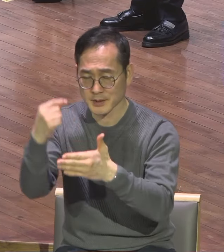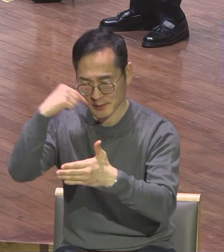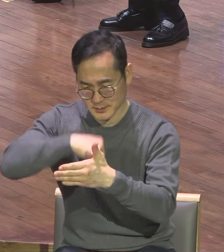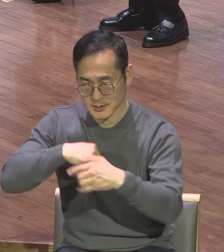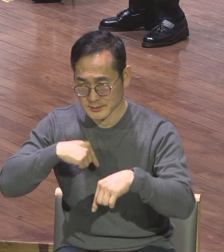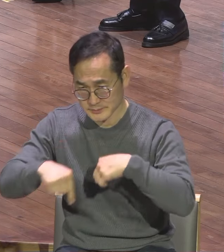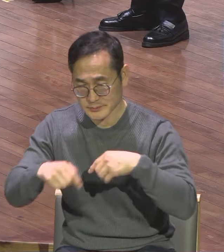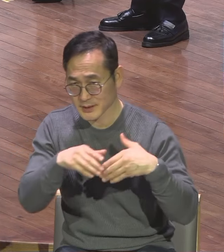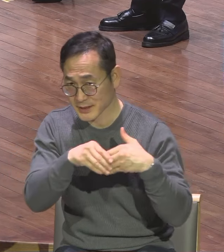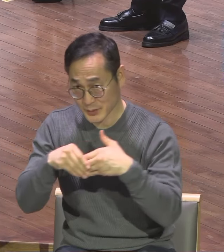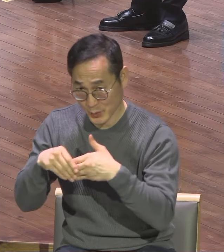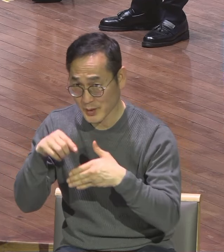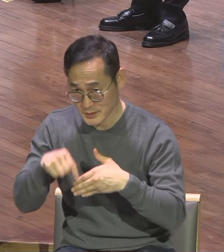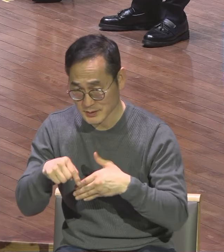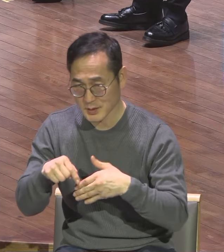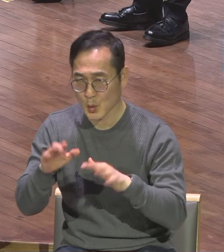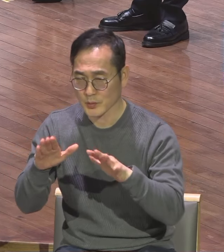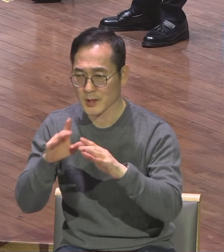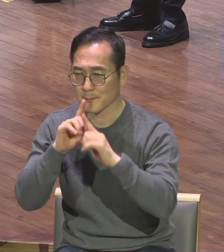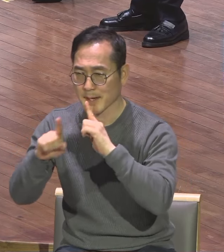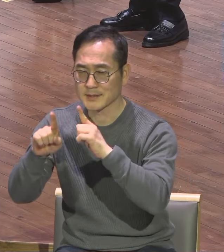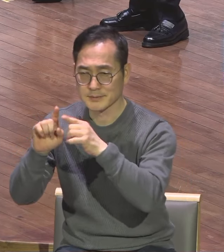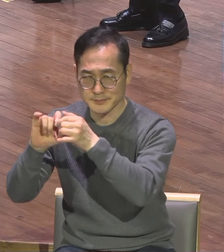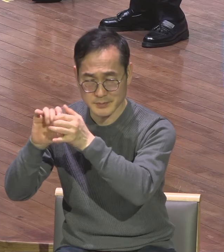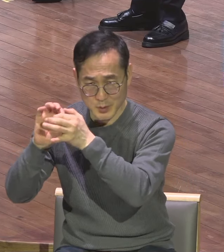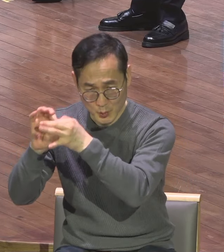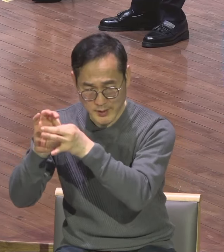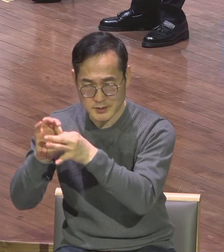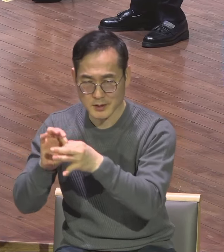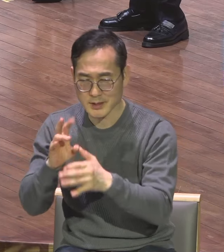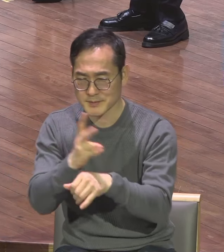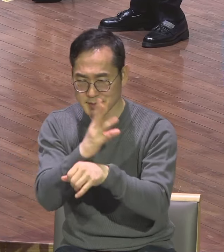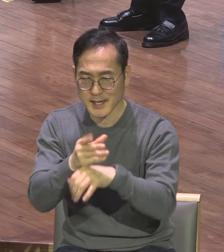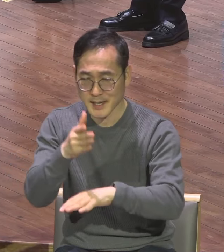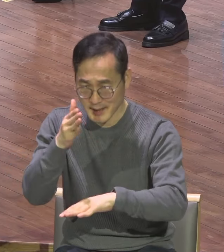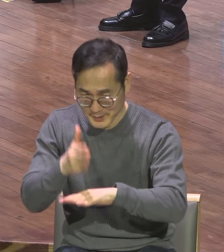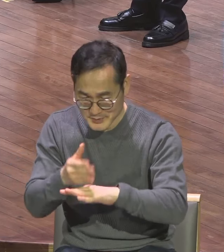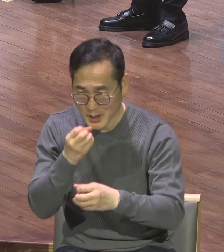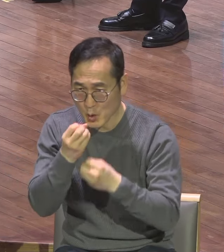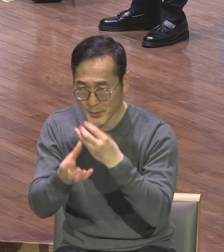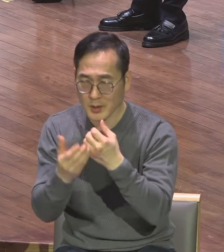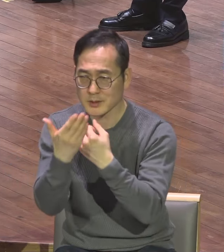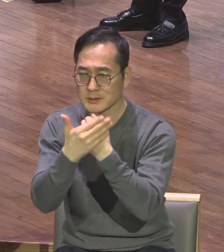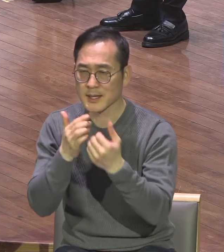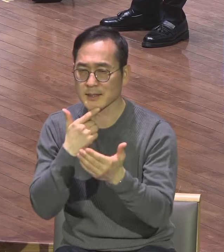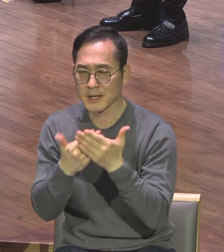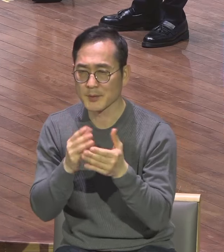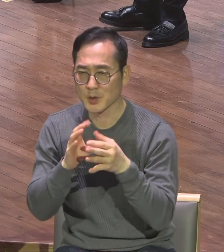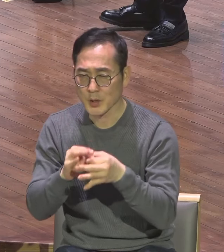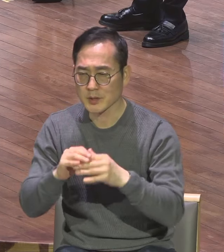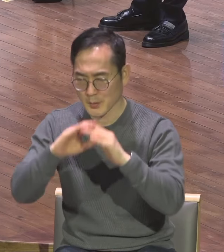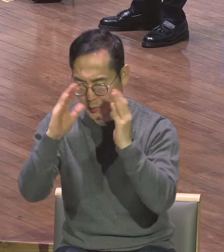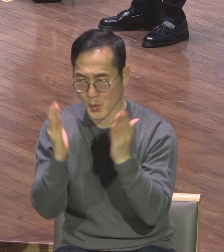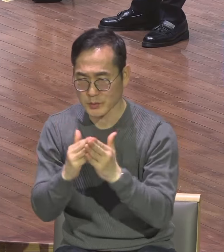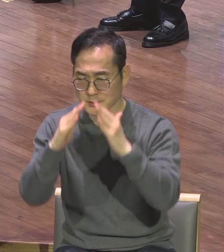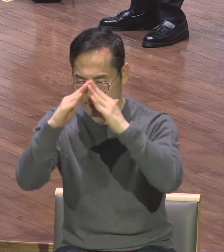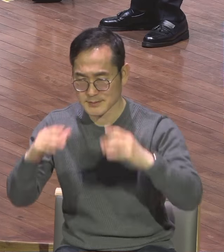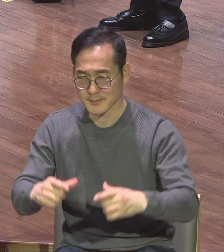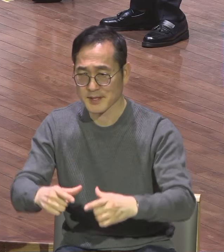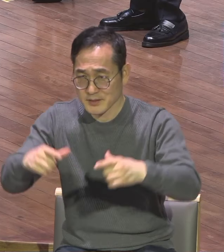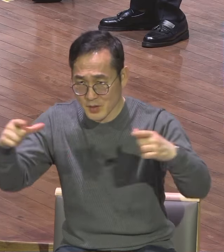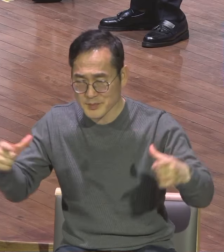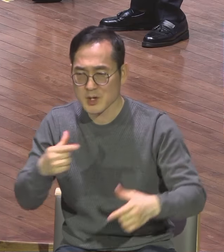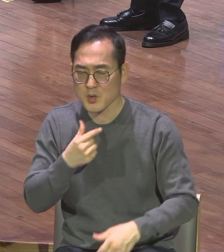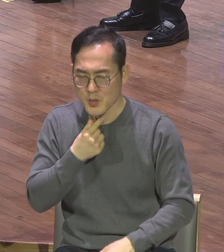역사 교통하심이 강단의 언약 성취를 통해 24 감사를 고백하고 초월적 은혜 체험을 통해 삶의 모든 장막들을